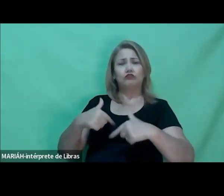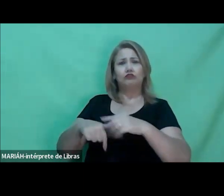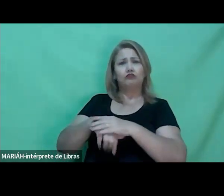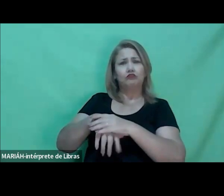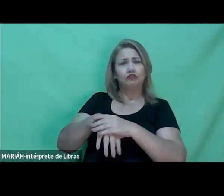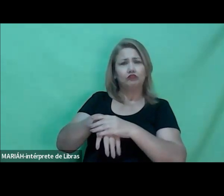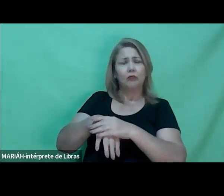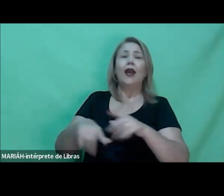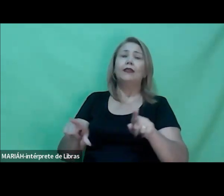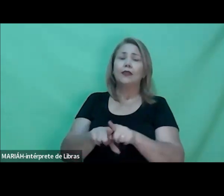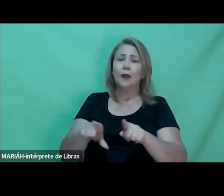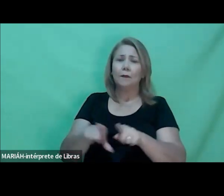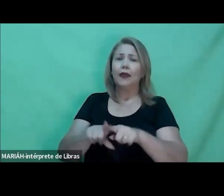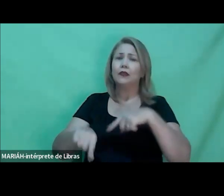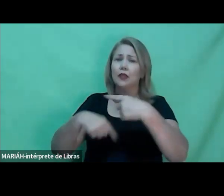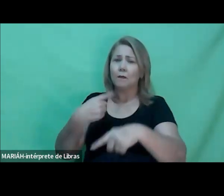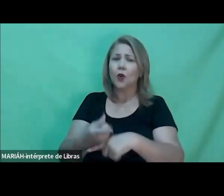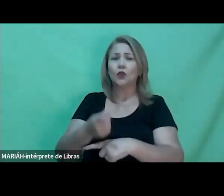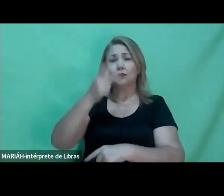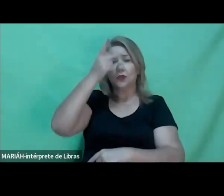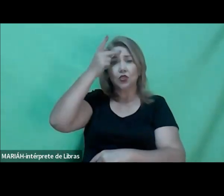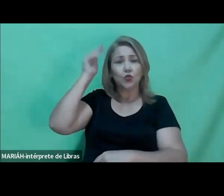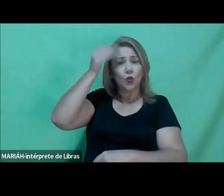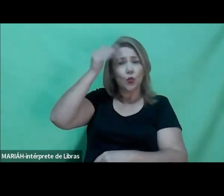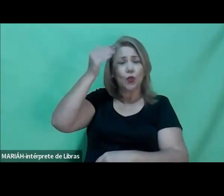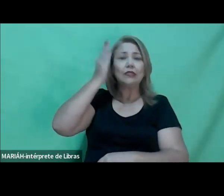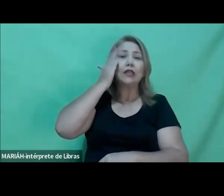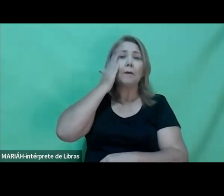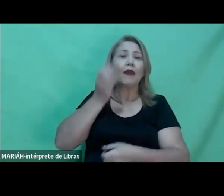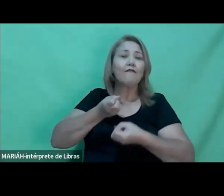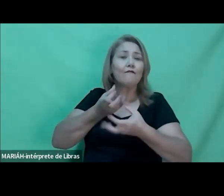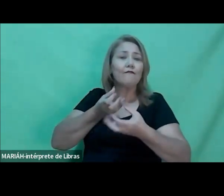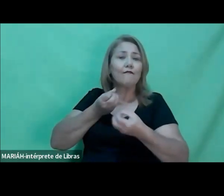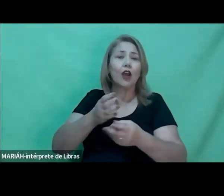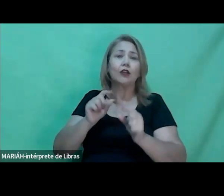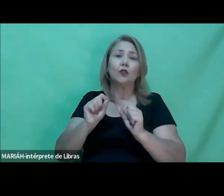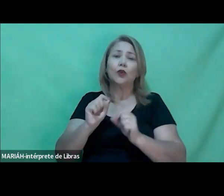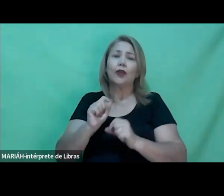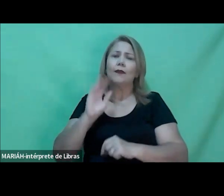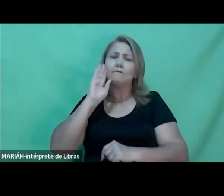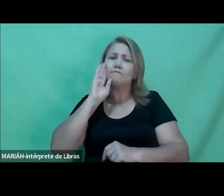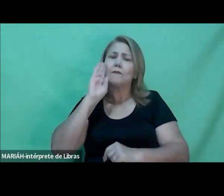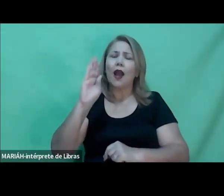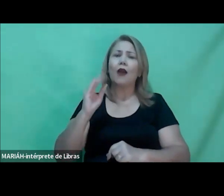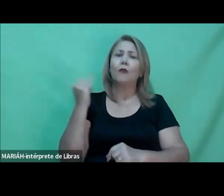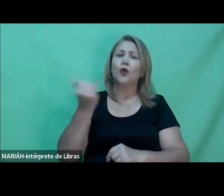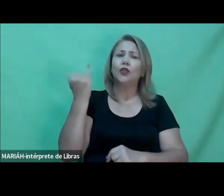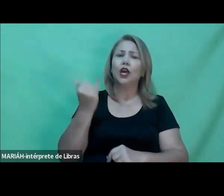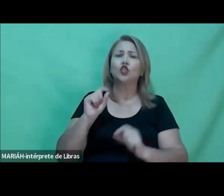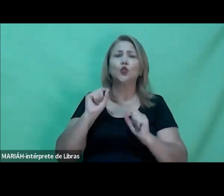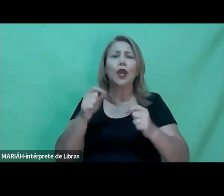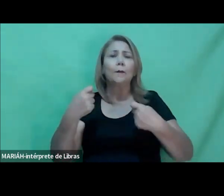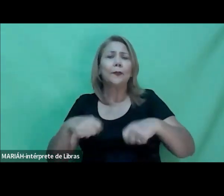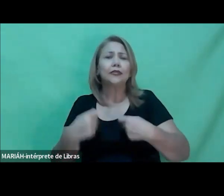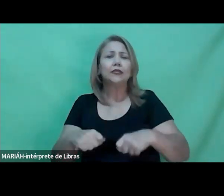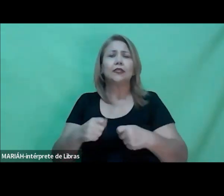que son de interés para la persona sordociega felicitaciones excelente y dice es muy importante